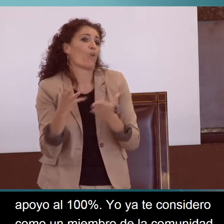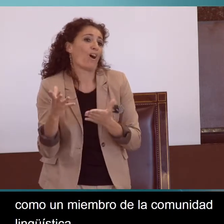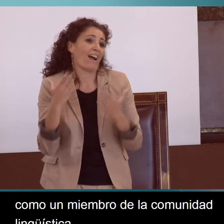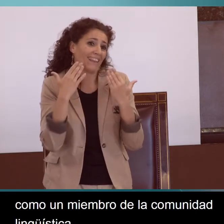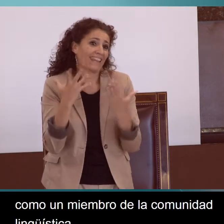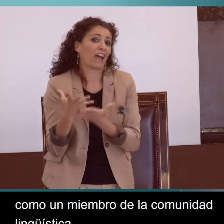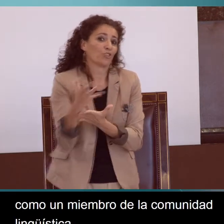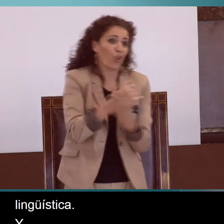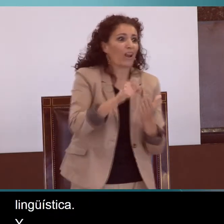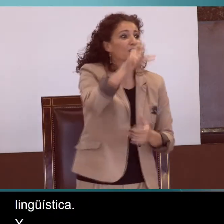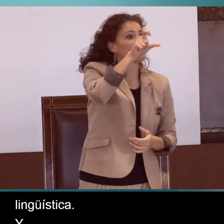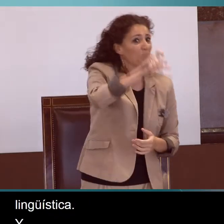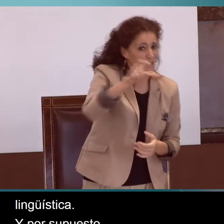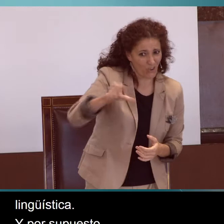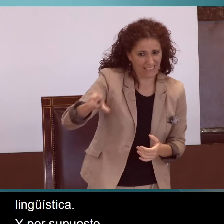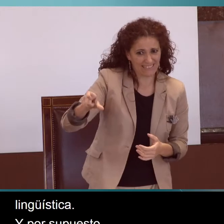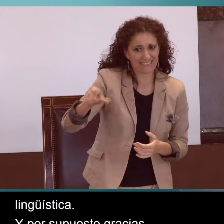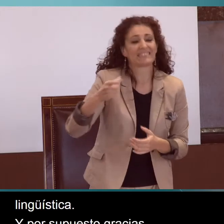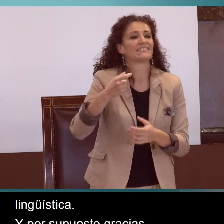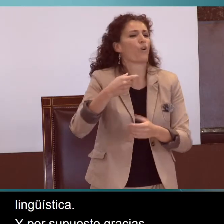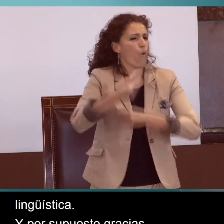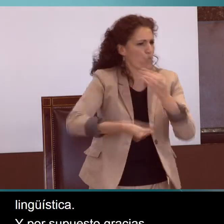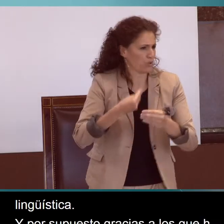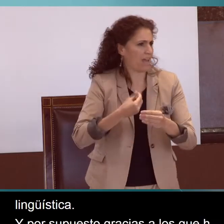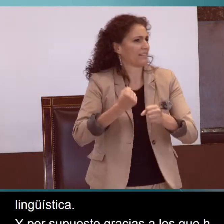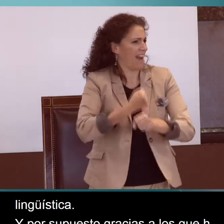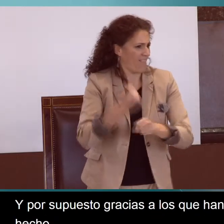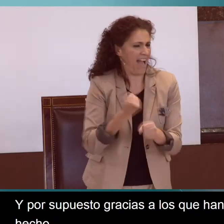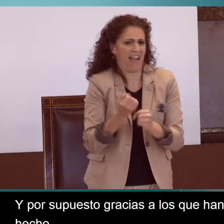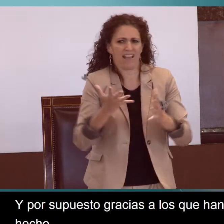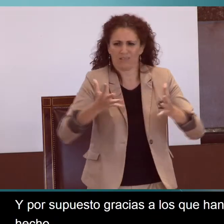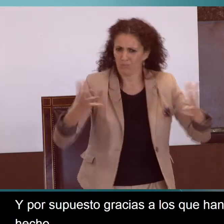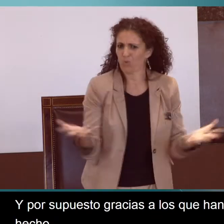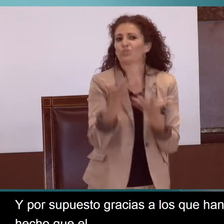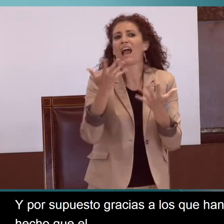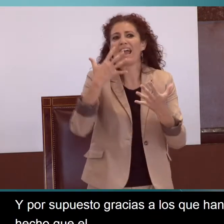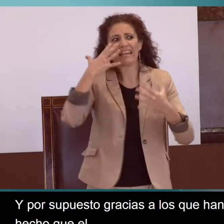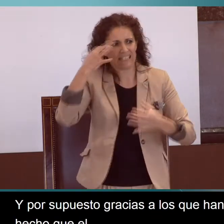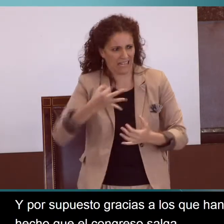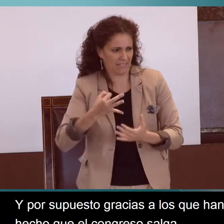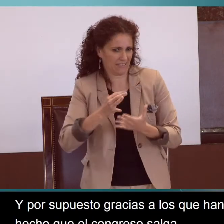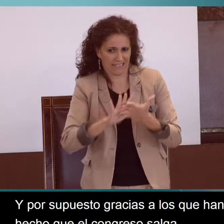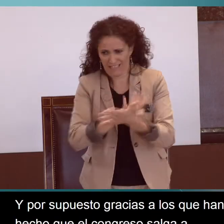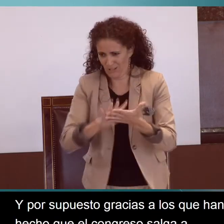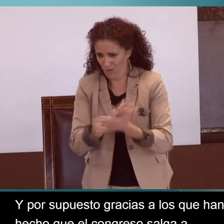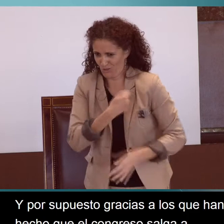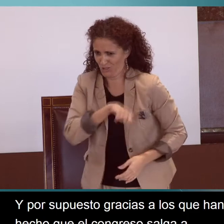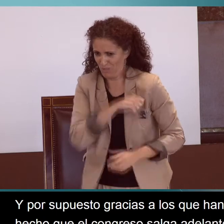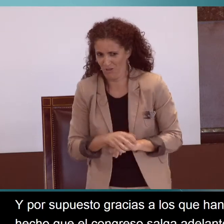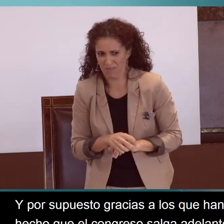gracias a todos. Y, por último, como no puede ser de otra manera, a todas las personas que usan, trabajan e impulsan para que la lengua de